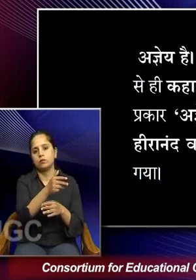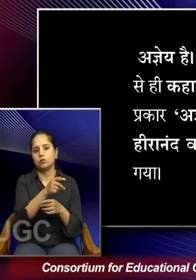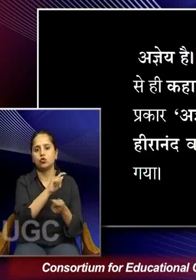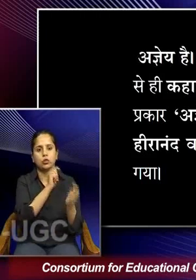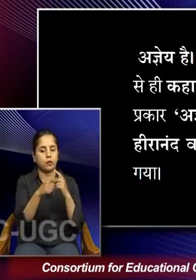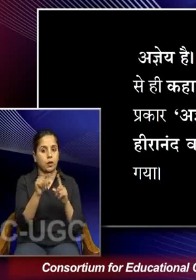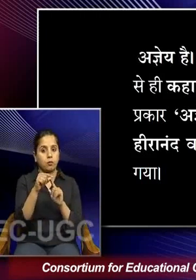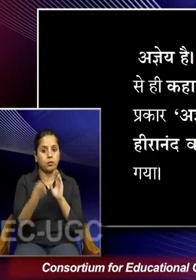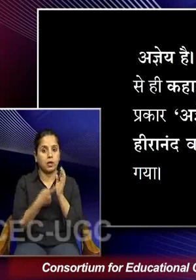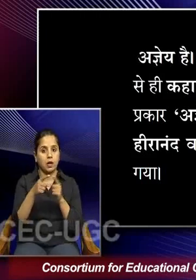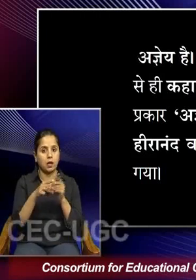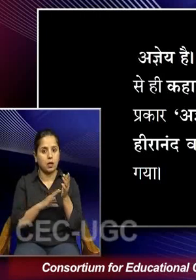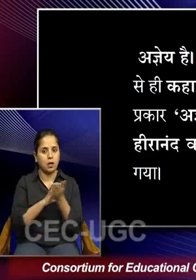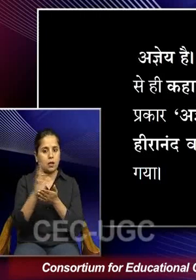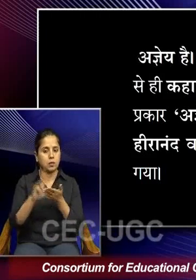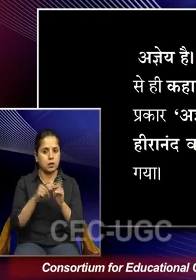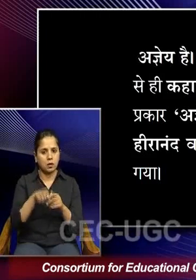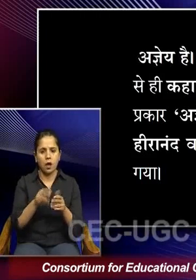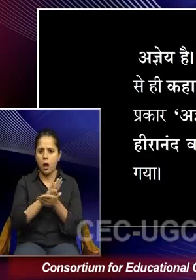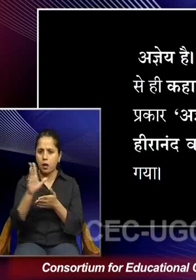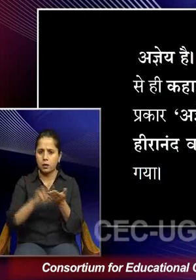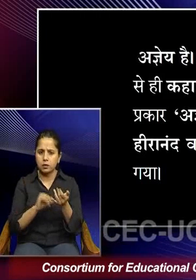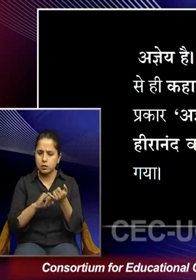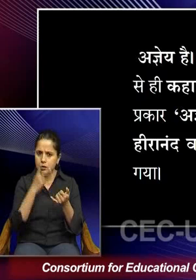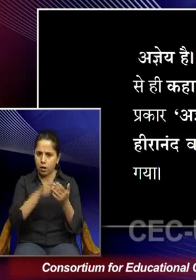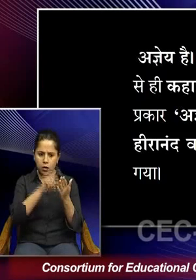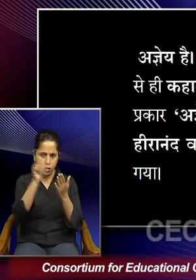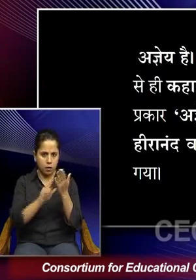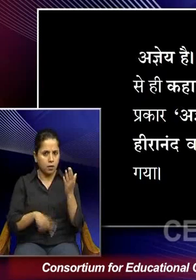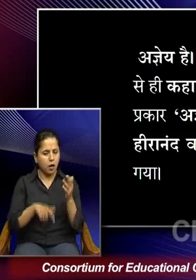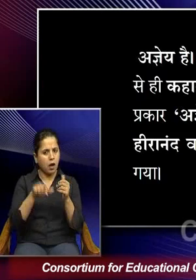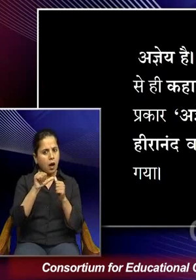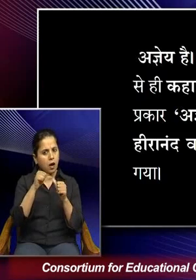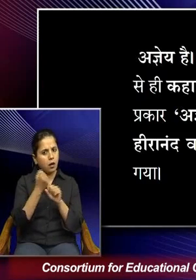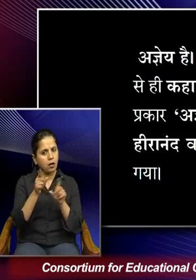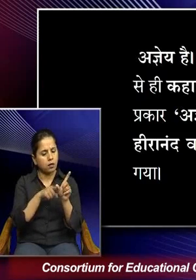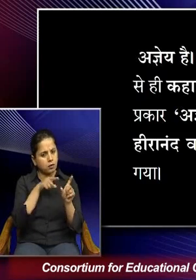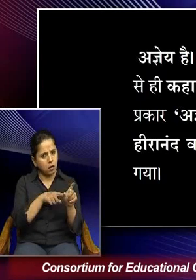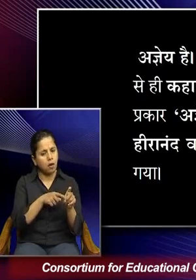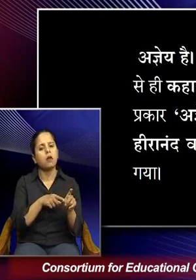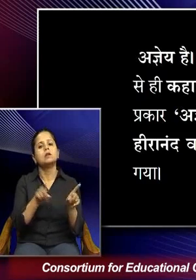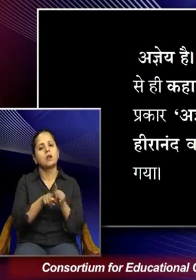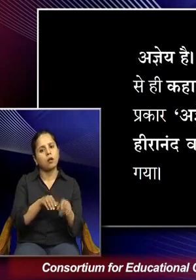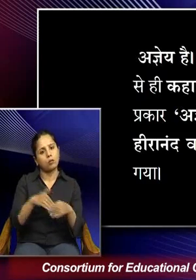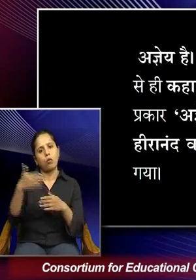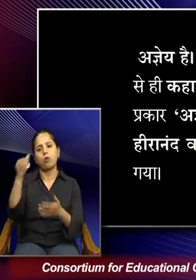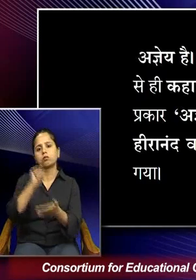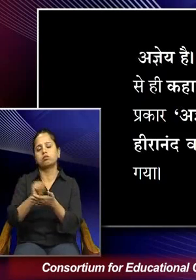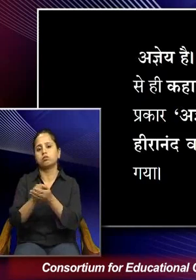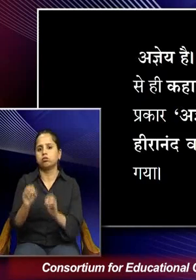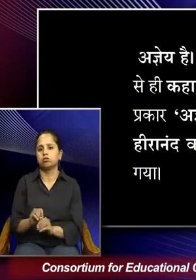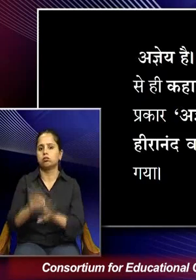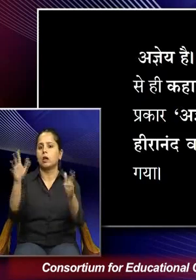प्रेमचंद ने हंस पत्रिका में अज्ञेय नाम से इन कहानियां का प्रकाशन कर दिया